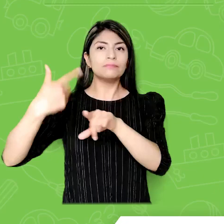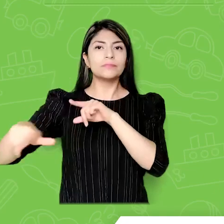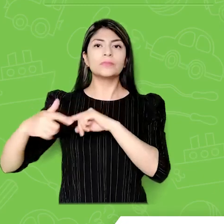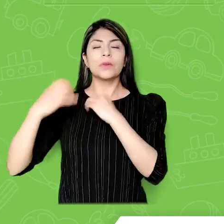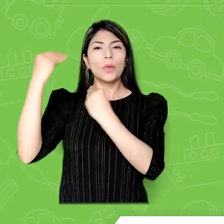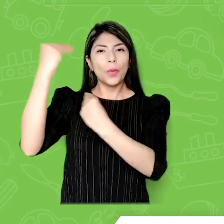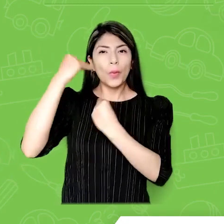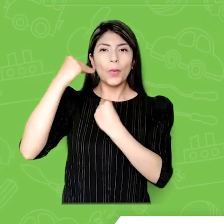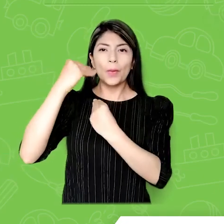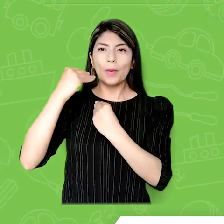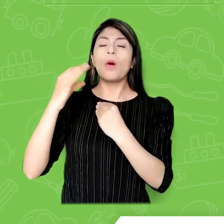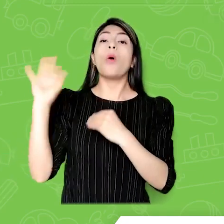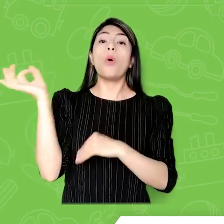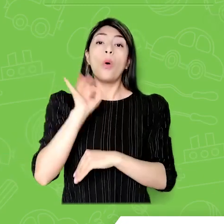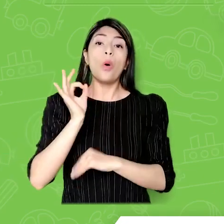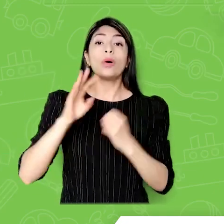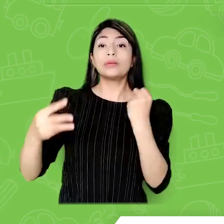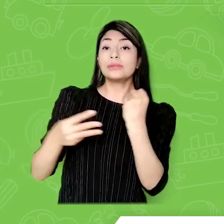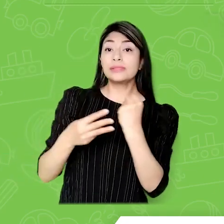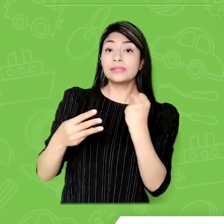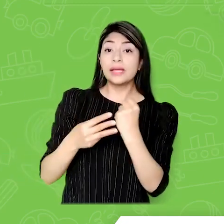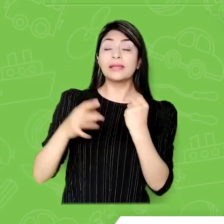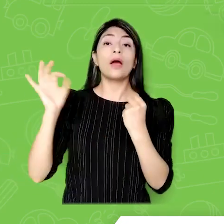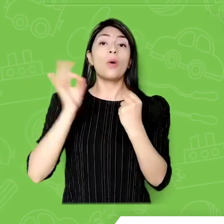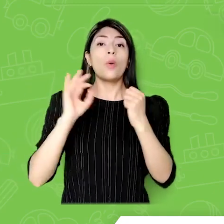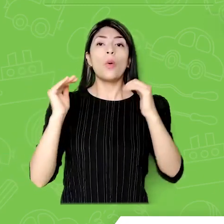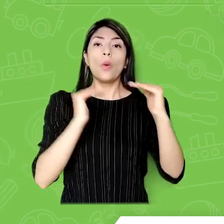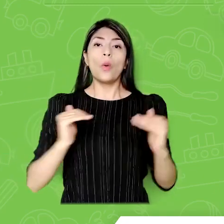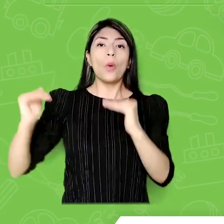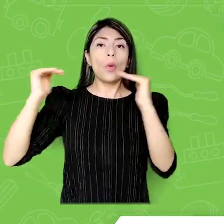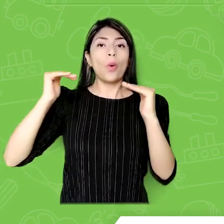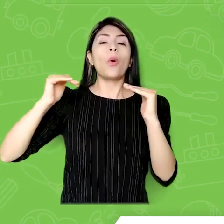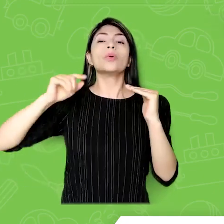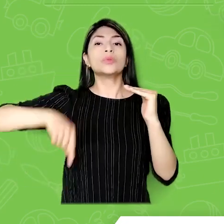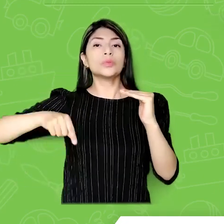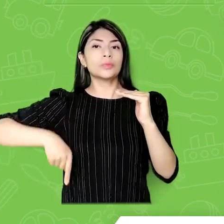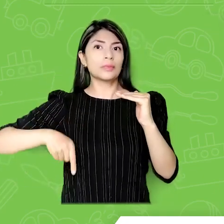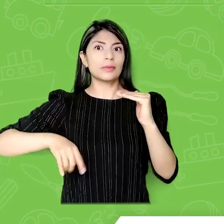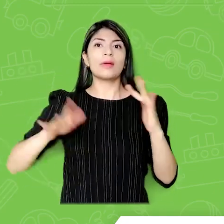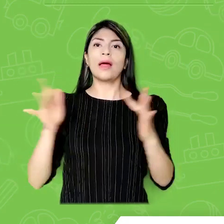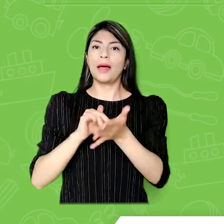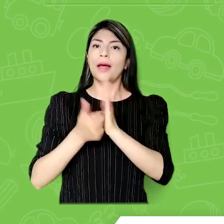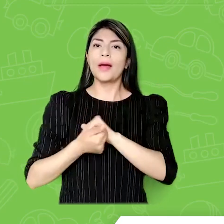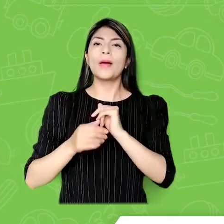SENA, escuelas normales superiores, así como toda la oferta de formación por